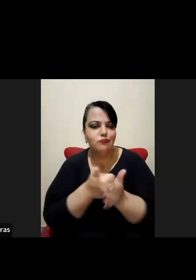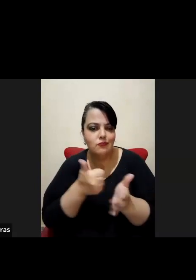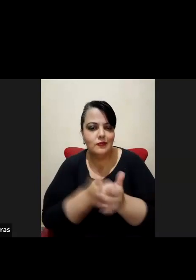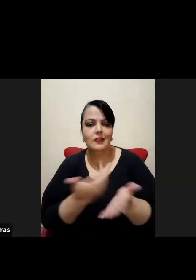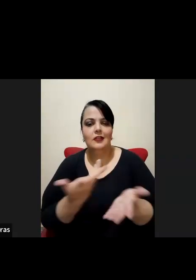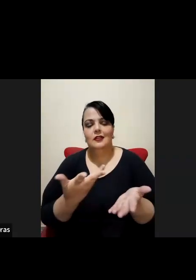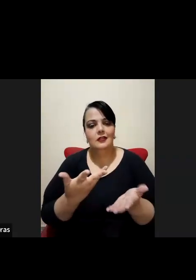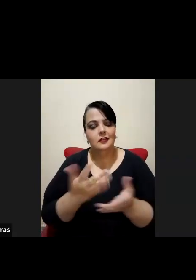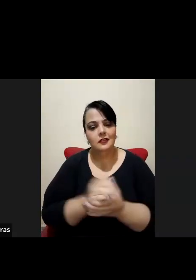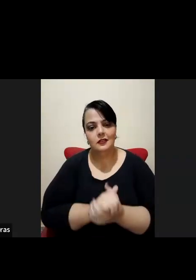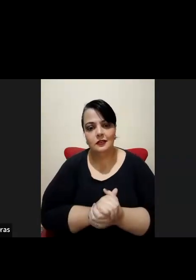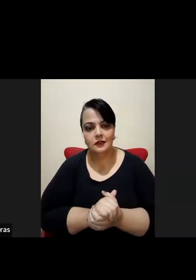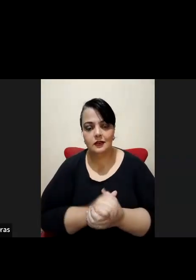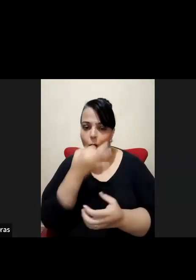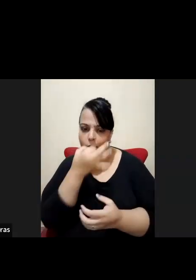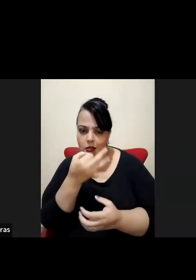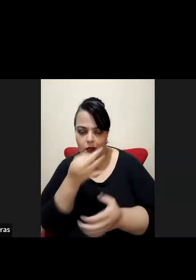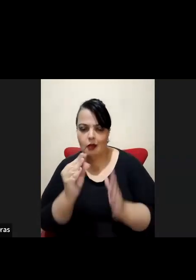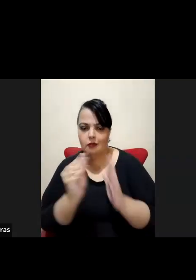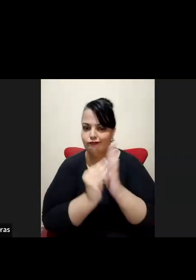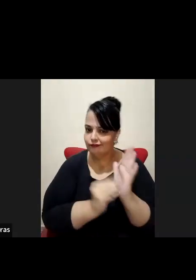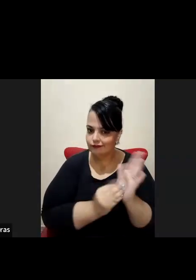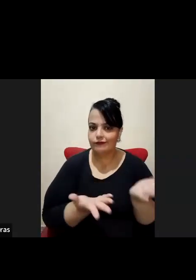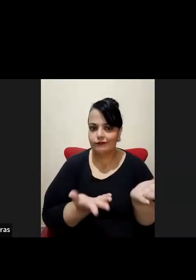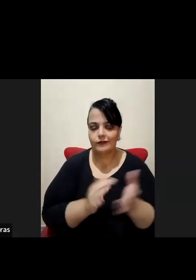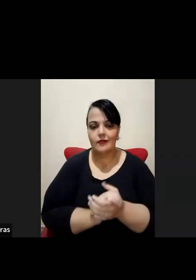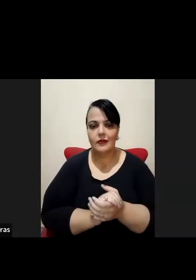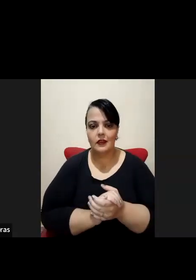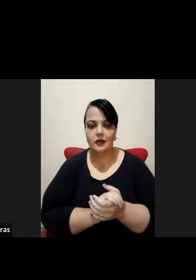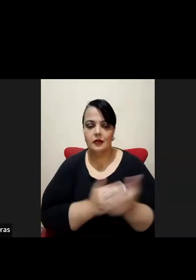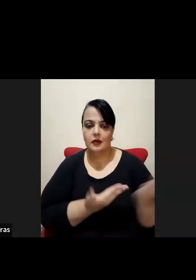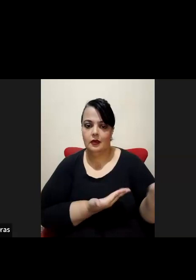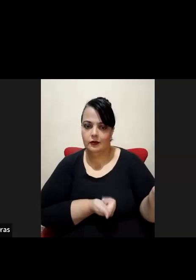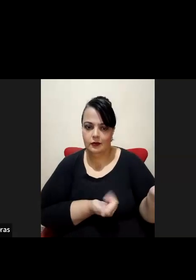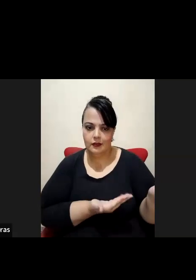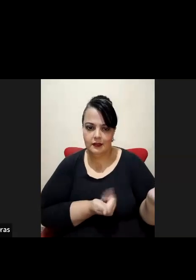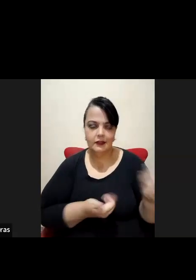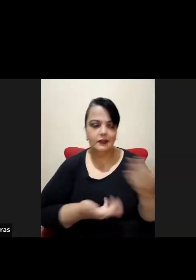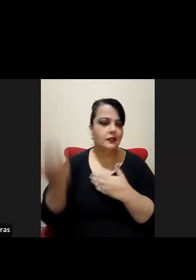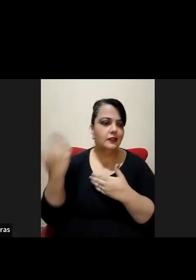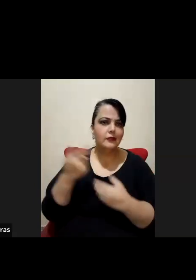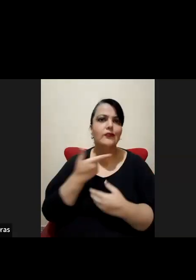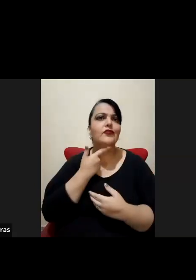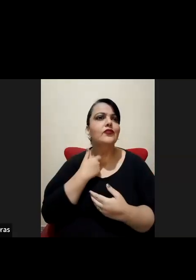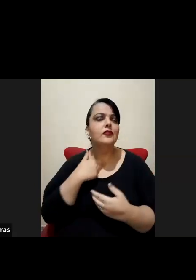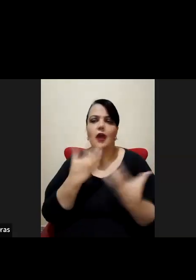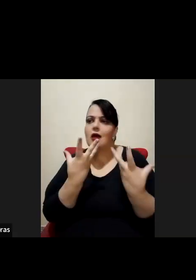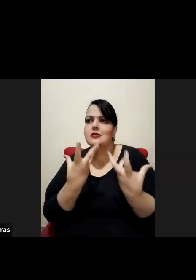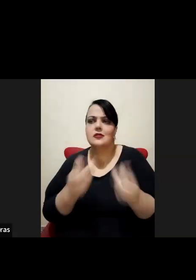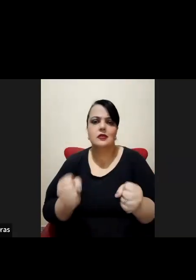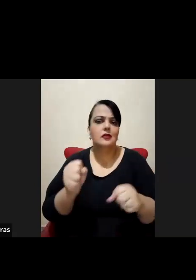por diante. Todos nós, como adolescentes, quando assim o éramos, buscávamos aceitação e passamos por